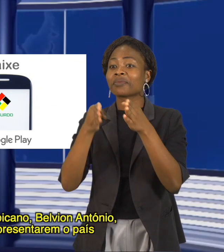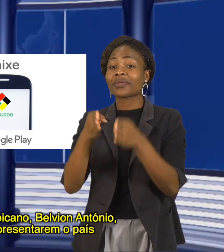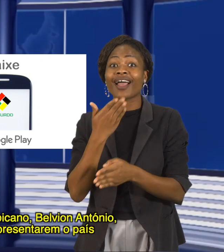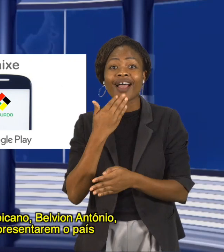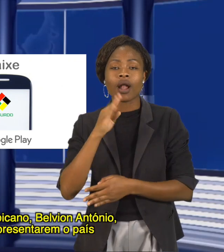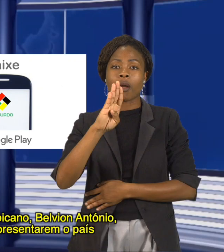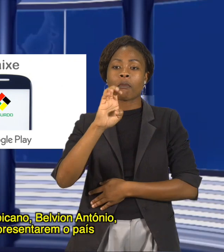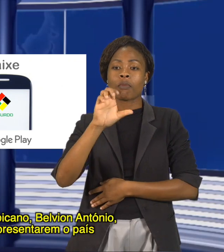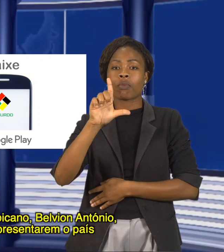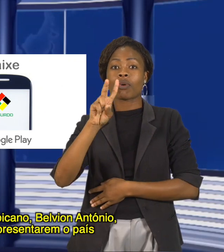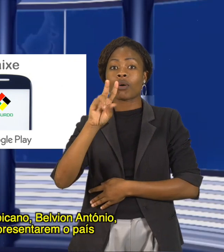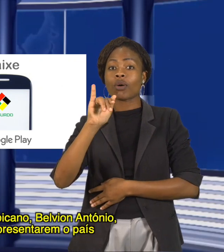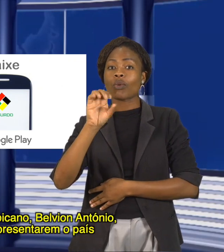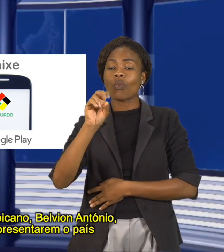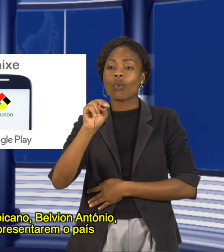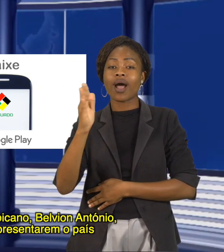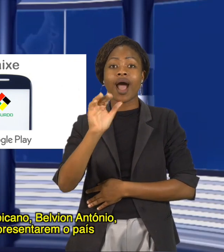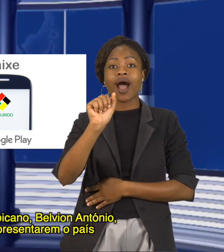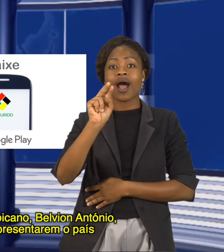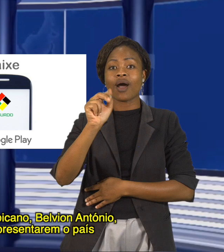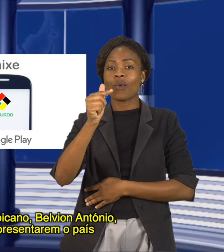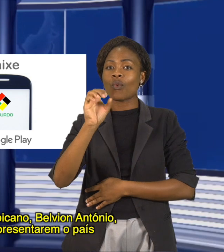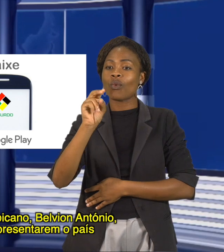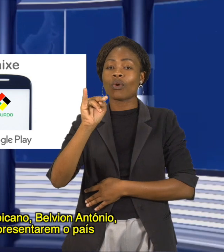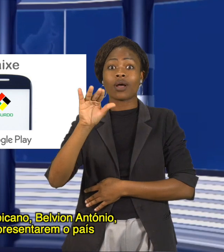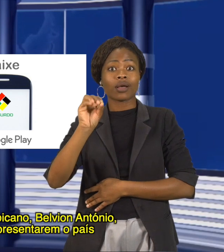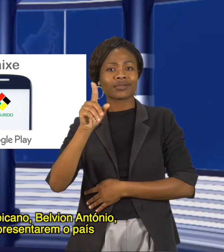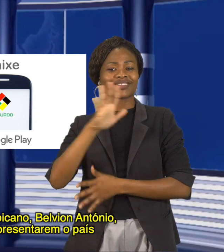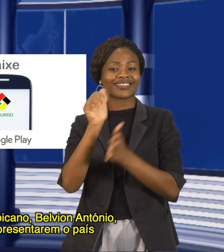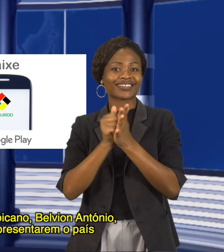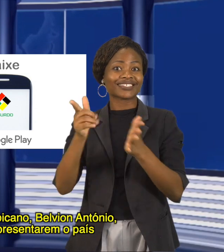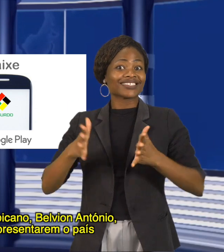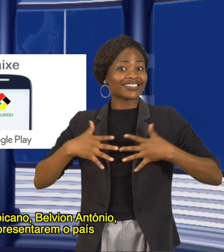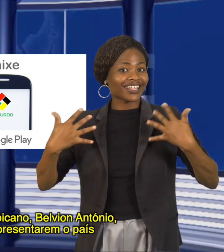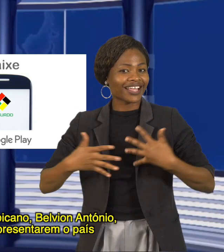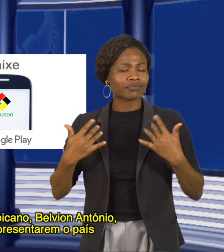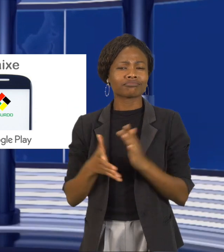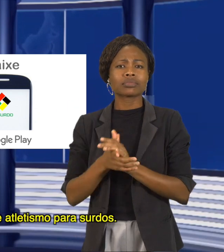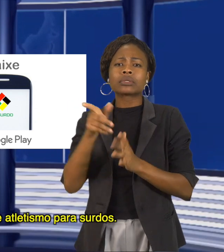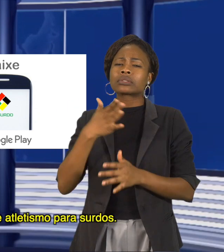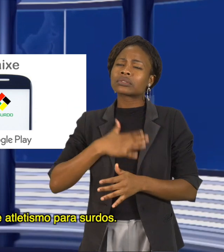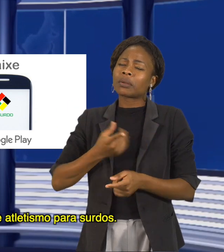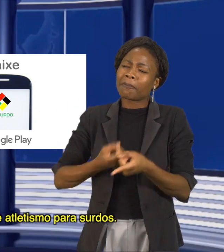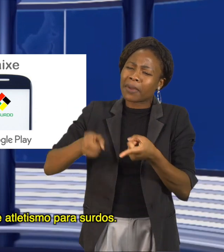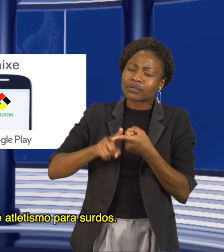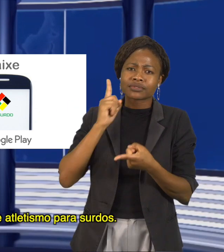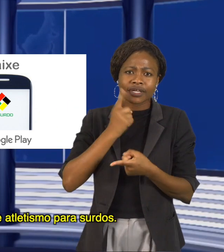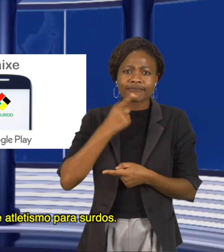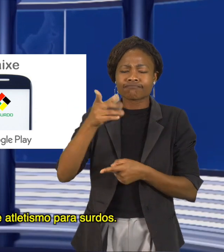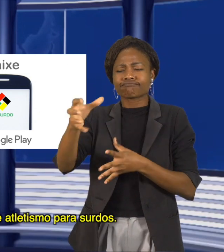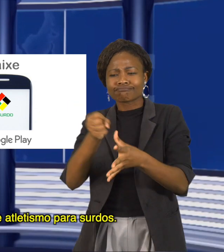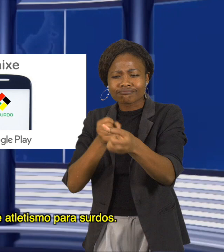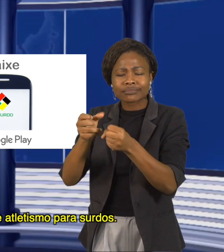Atleta paralímpico moçambicano Belvione António quer mais surdos a representarem o país no Campeonato Africano